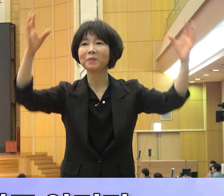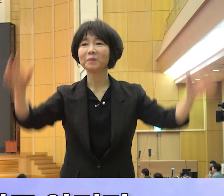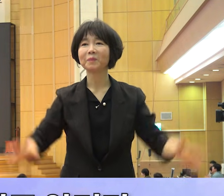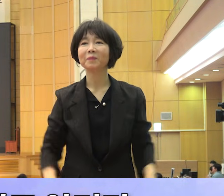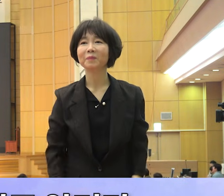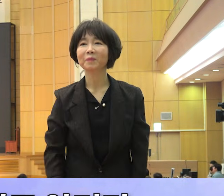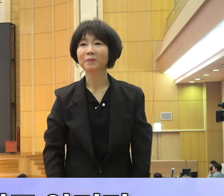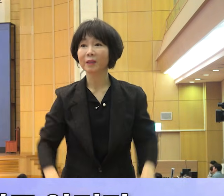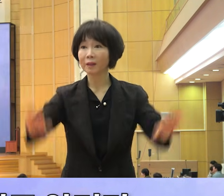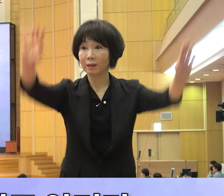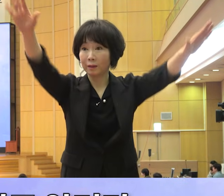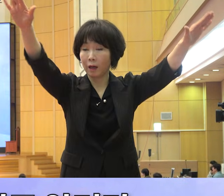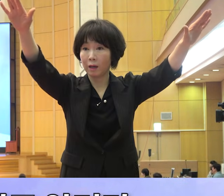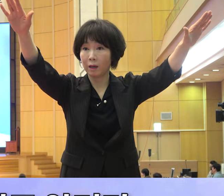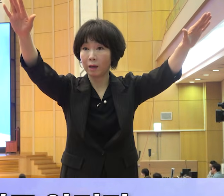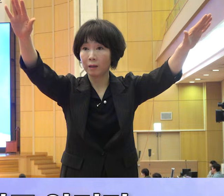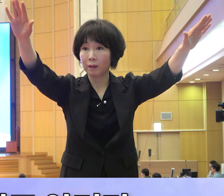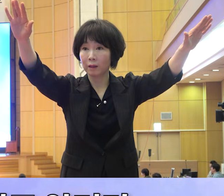네, 광고